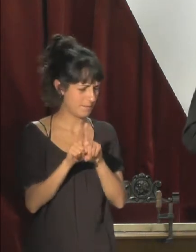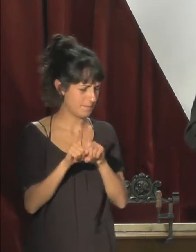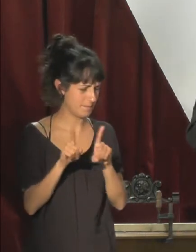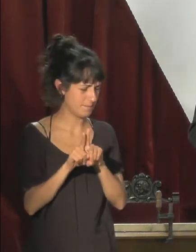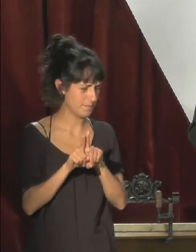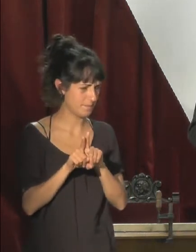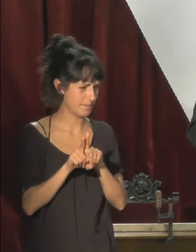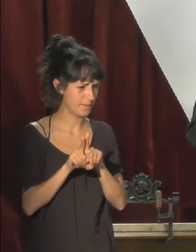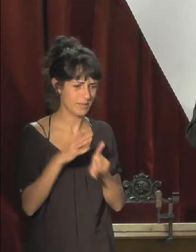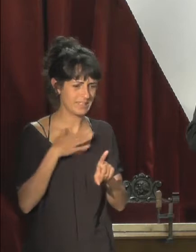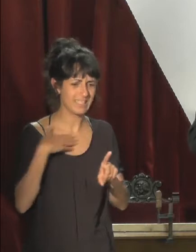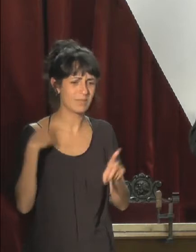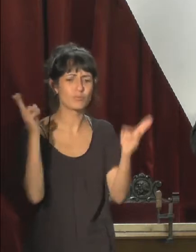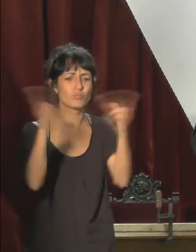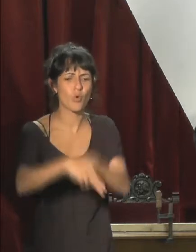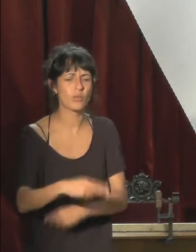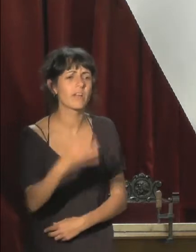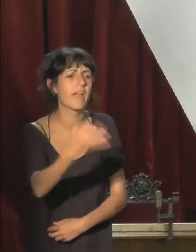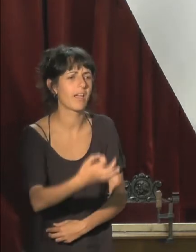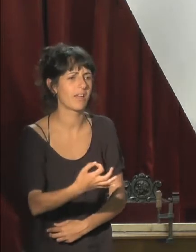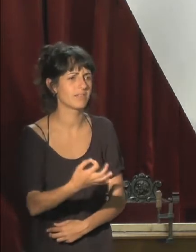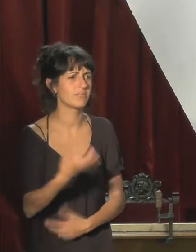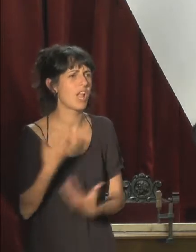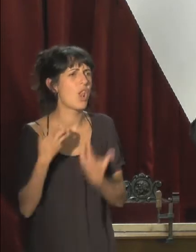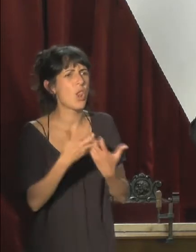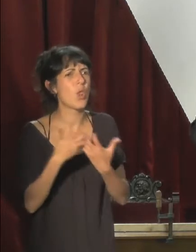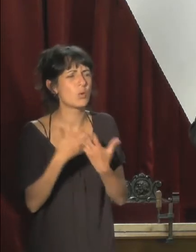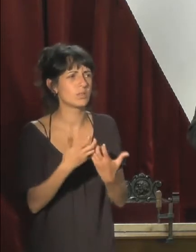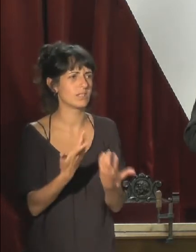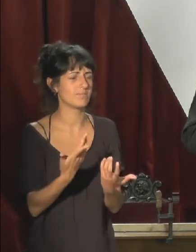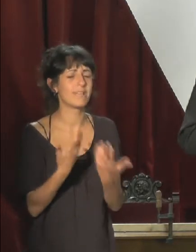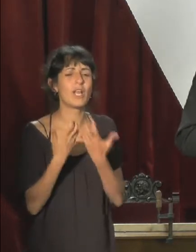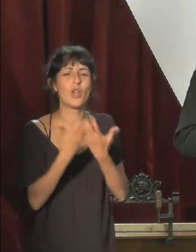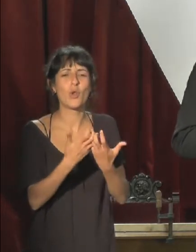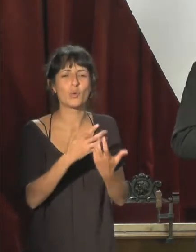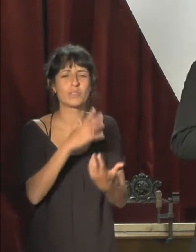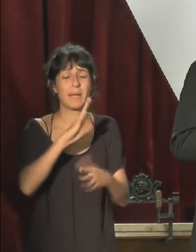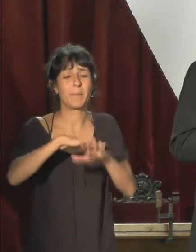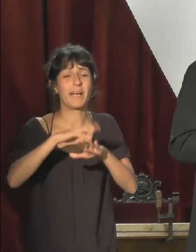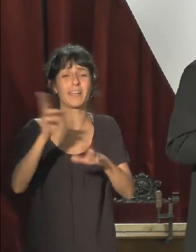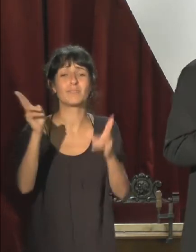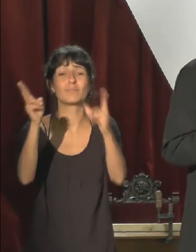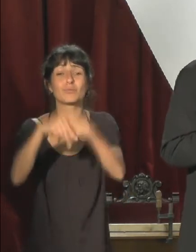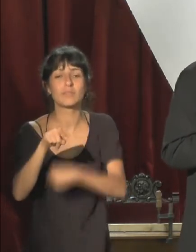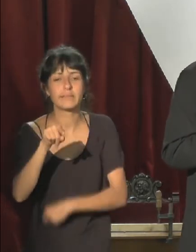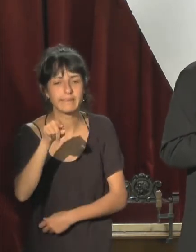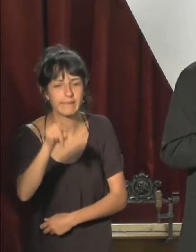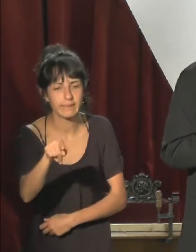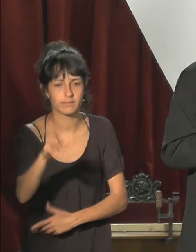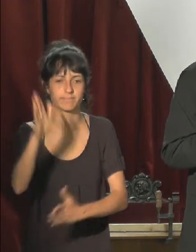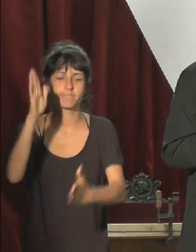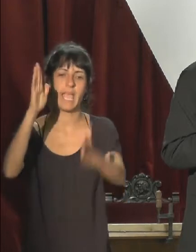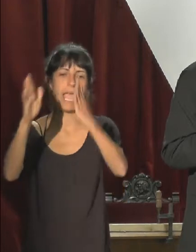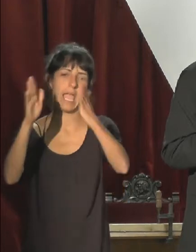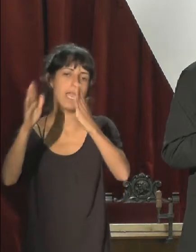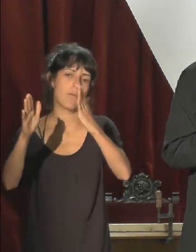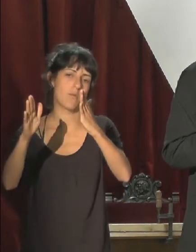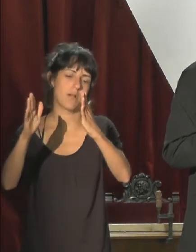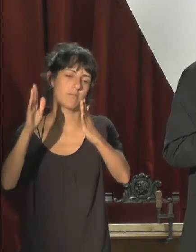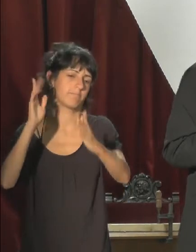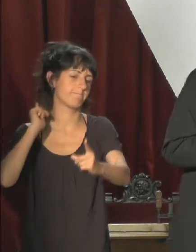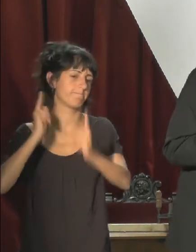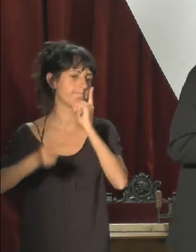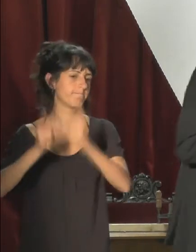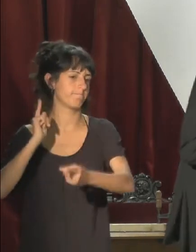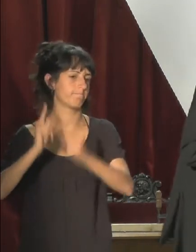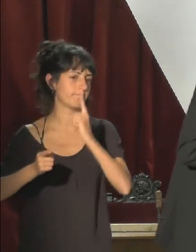derrubar o que aínda fica en pé do vello réxime saído do franquismo.